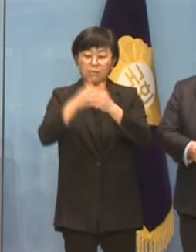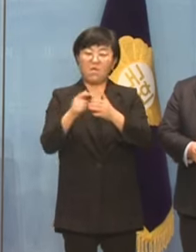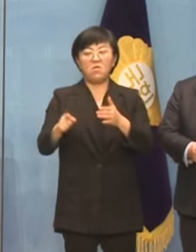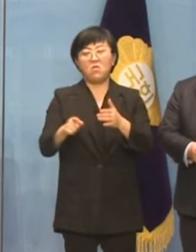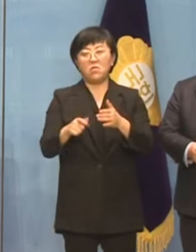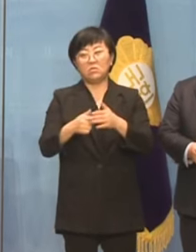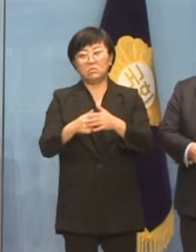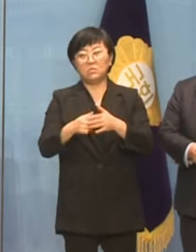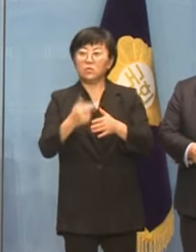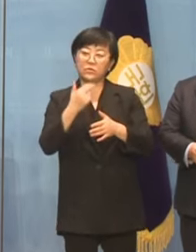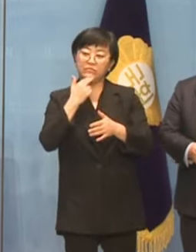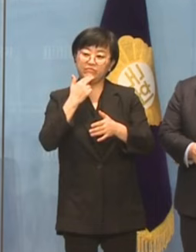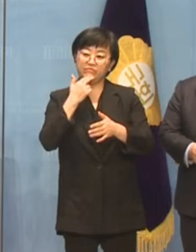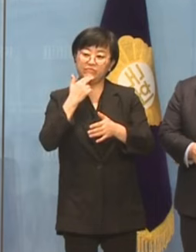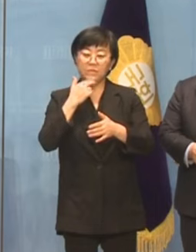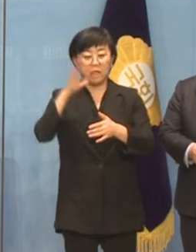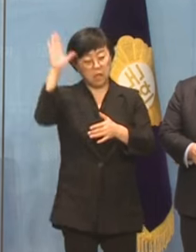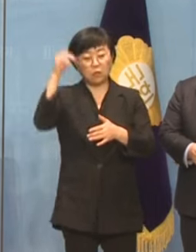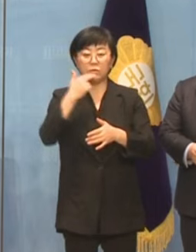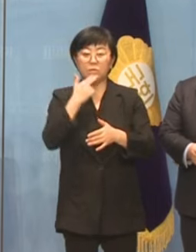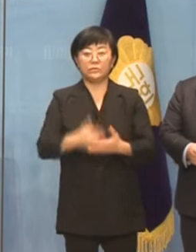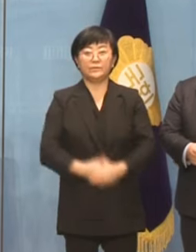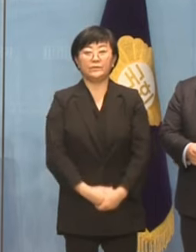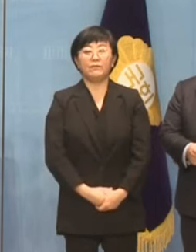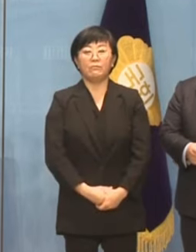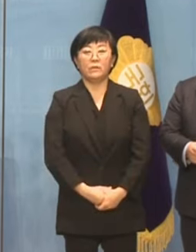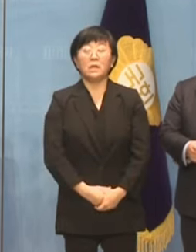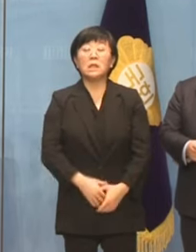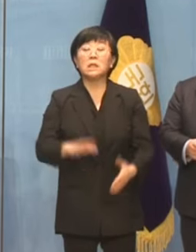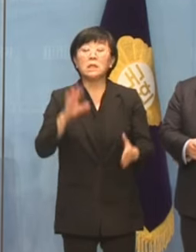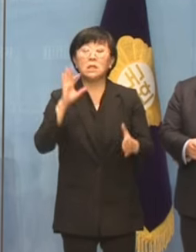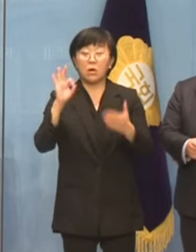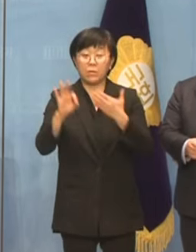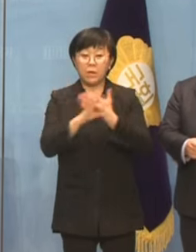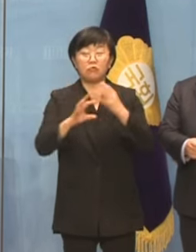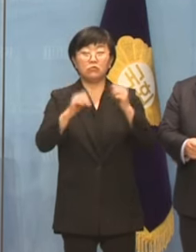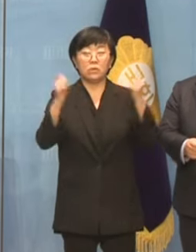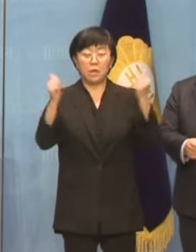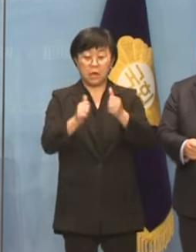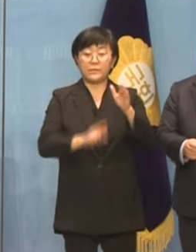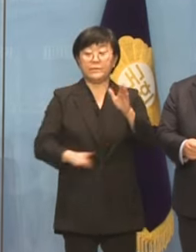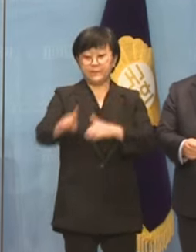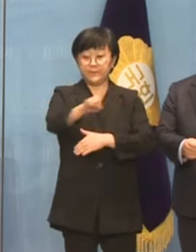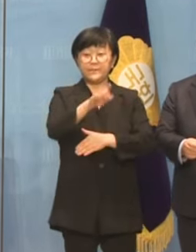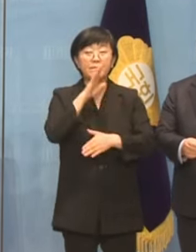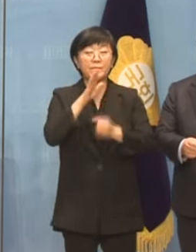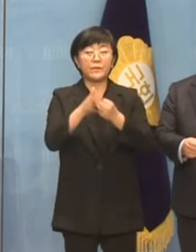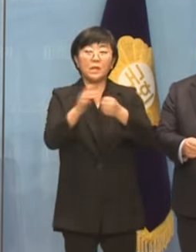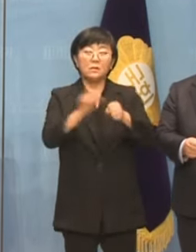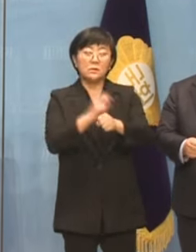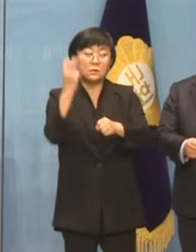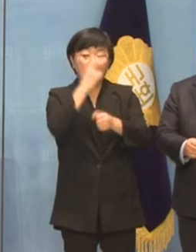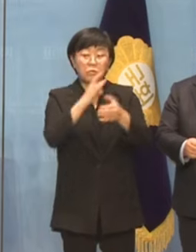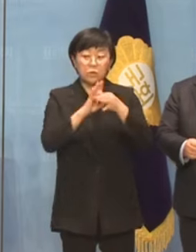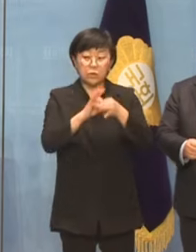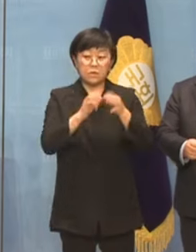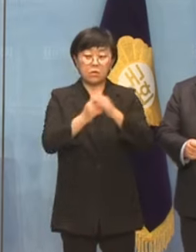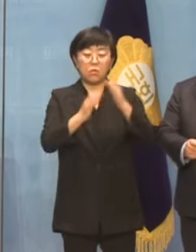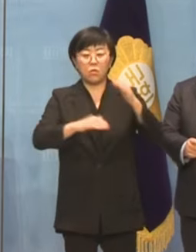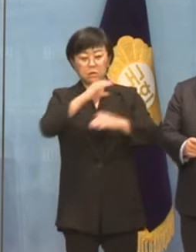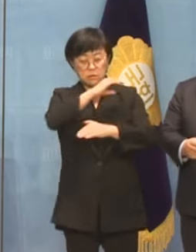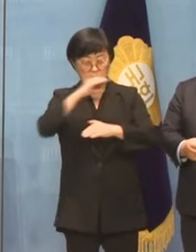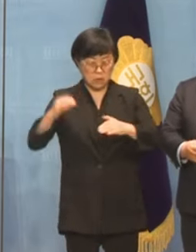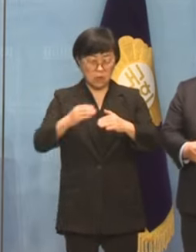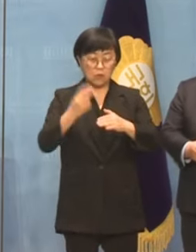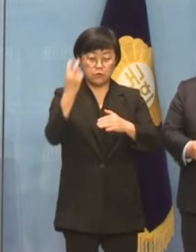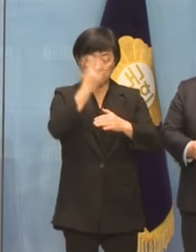지나가는 강아지조차 하지 않습니다. 그렇다면 국회가 나서야 합니다. 특검을 통해서 공정하게